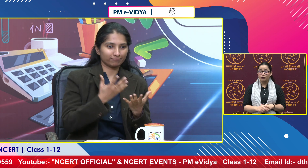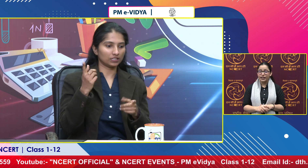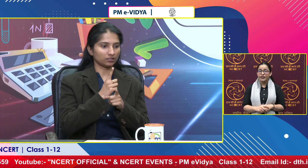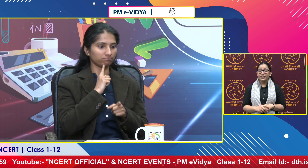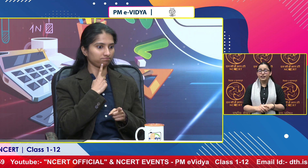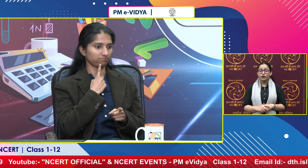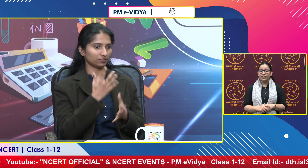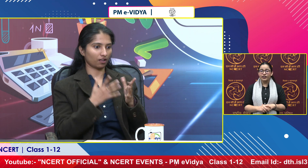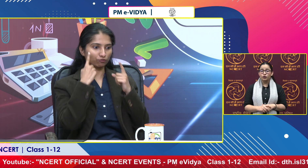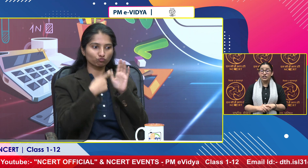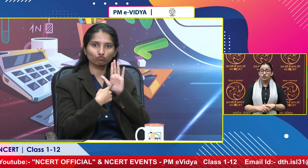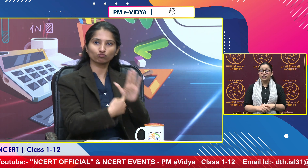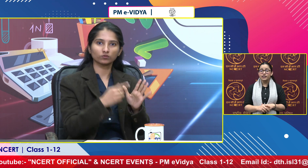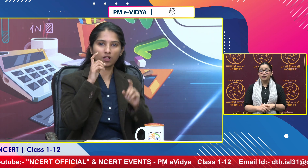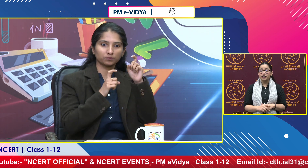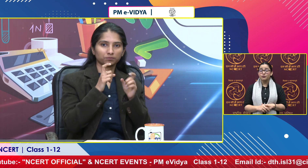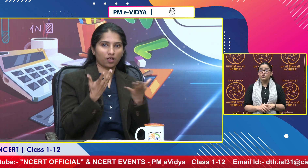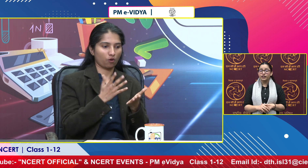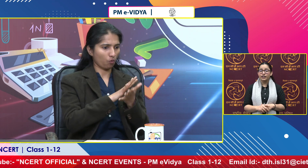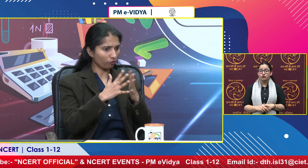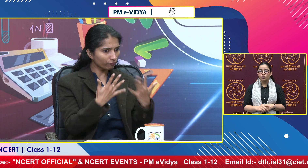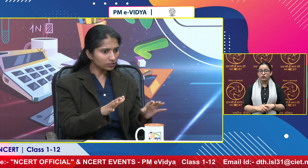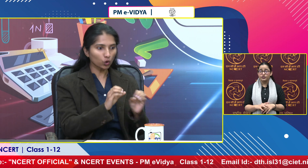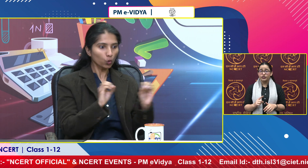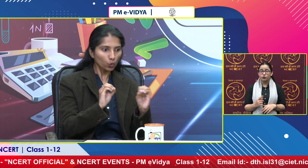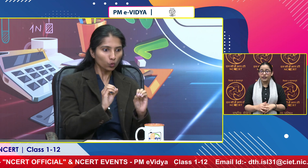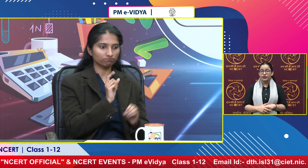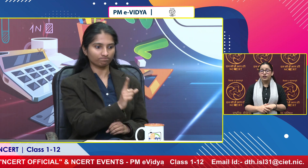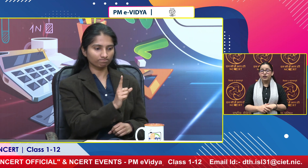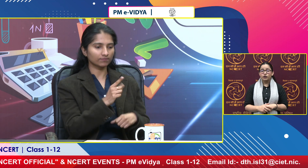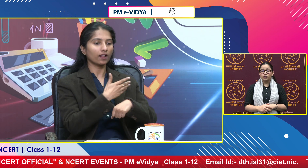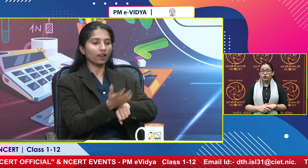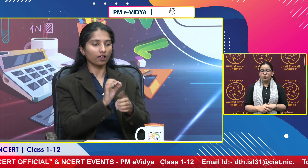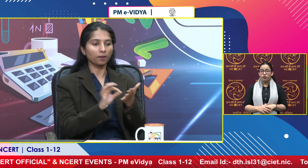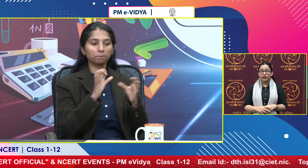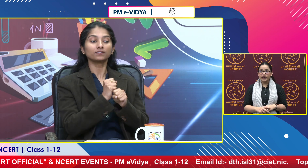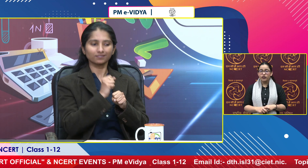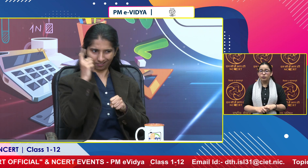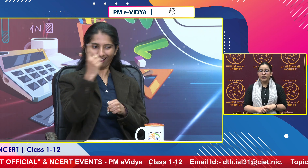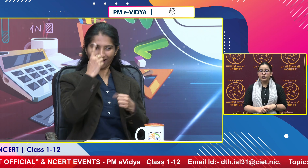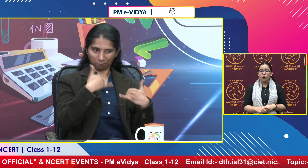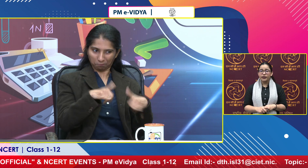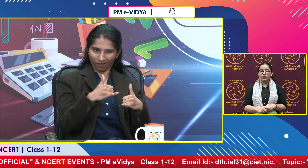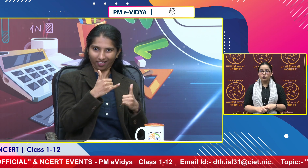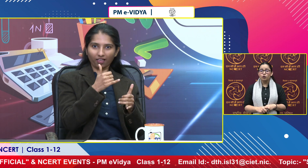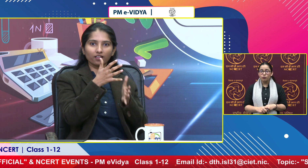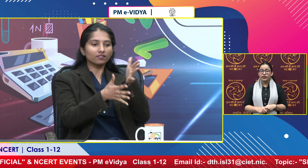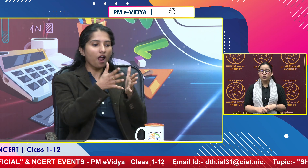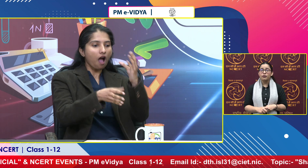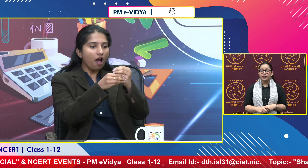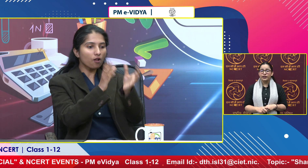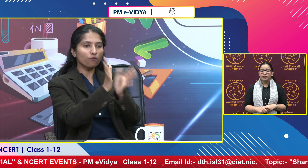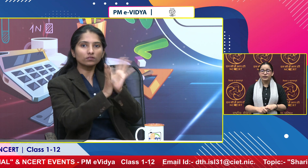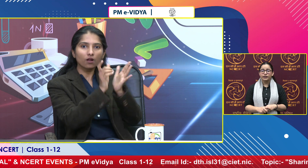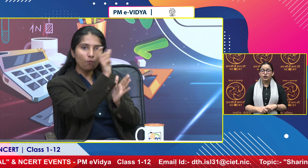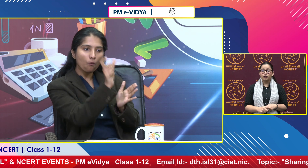एक्सप्रेशन में शो होता है कि वो डर रहे हैं। तो टीचर का एक्सप्रेशन एकदम स्ट्रिक्ट होता है कि तुमने होमवर्क नहीं किया, तुम लेट क्यों आए, तुम घूम रहे